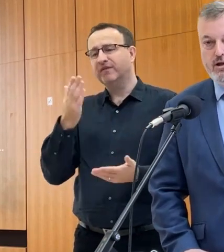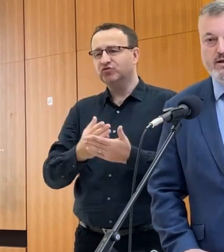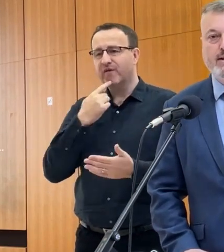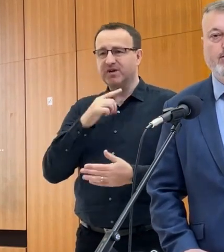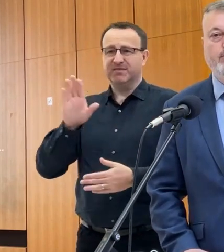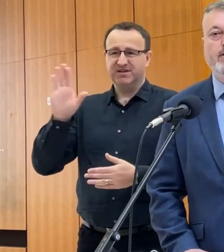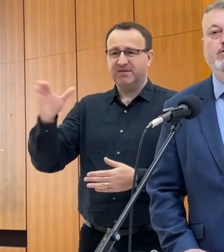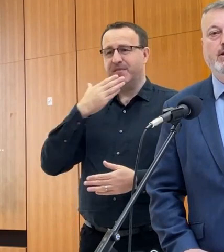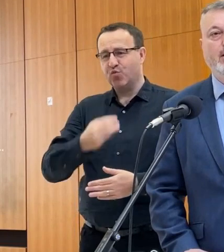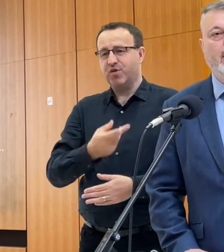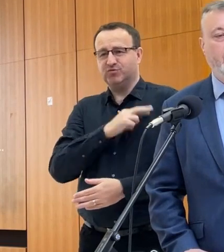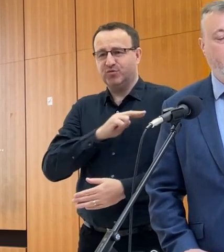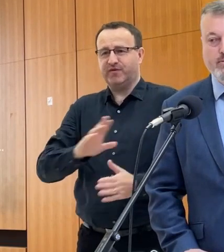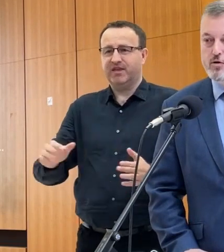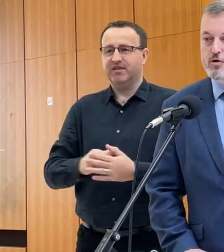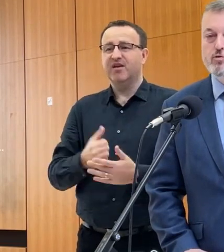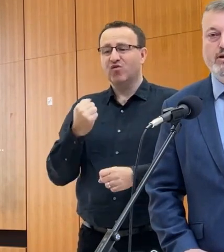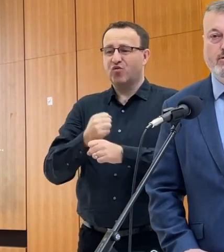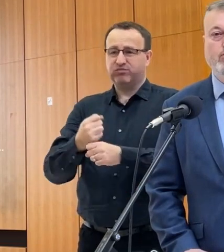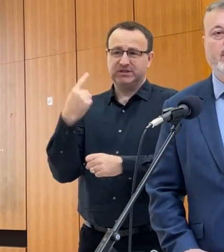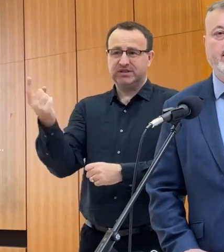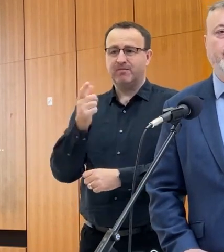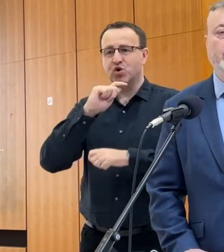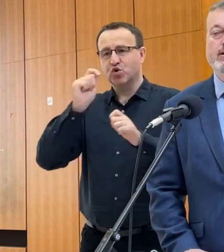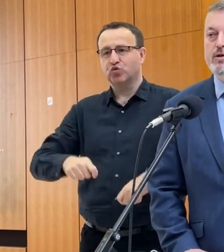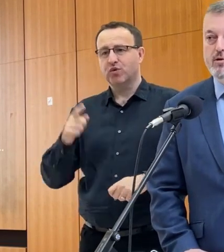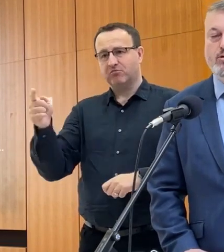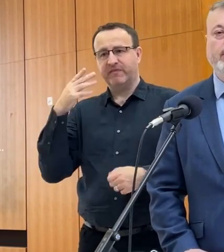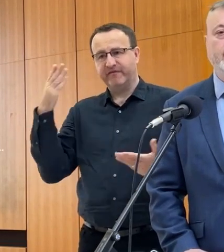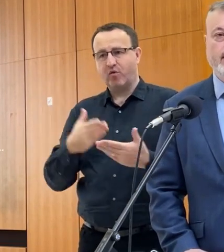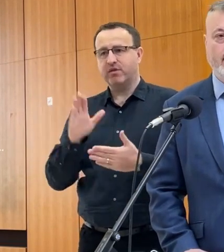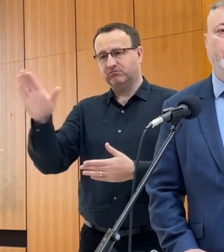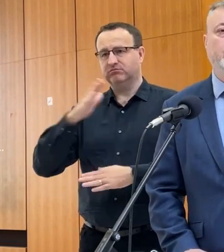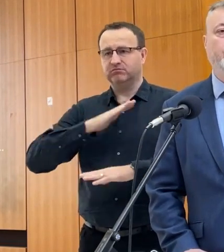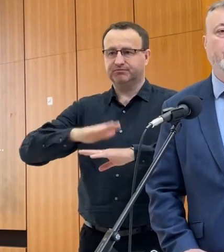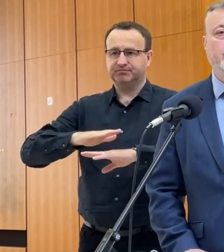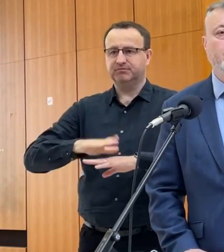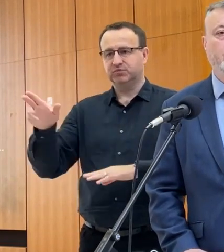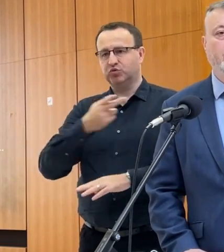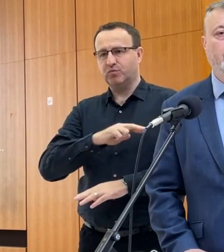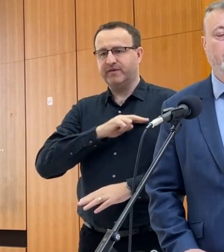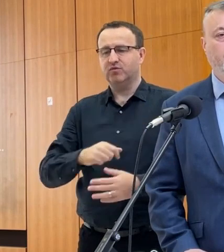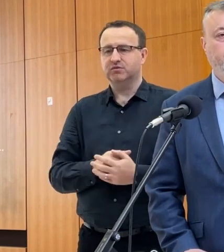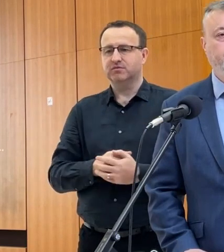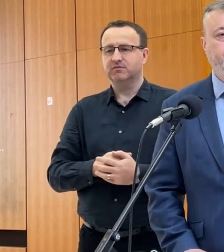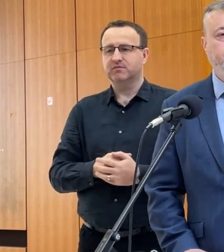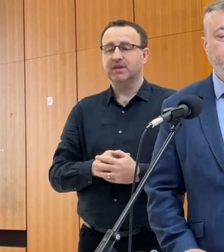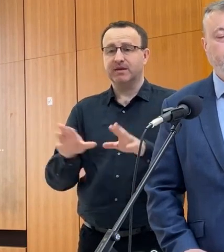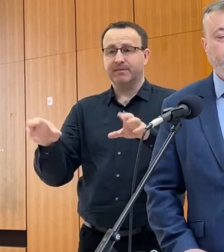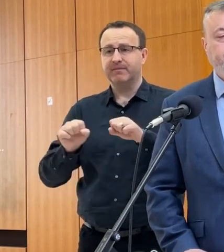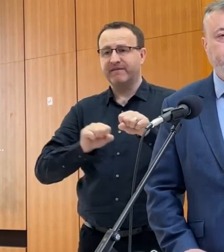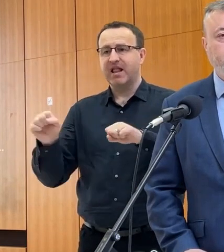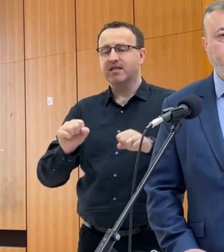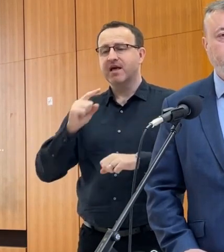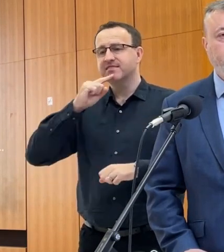jeho manažerskej zodpovednosti. Nech robí rozhodnutia, ktoré uzná za vhodné. Je to jeho kompetencia, jeho zodpovednosť. Príjme vláda